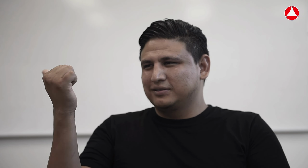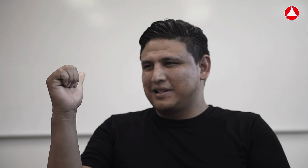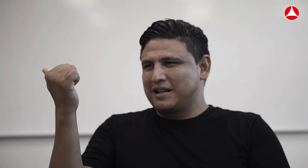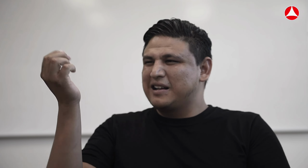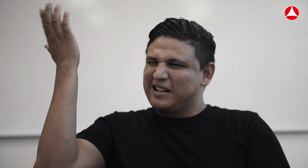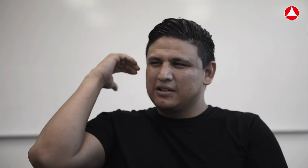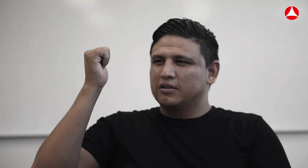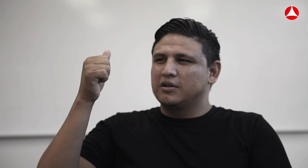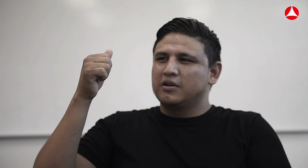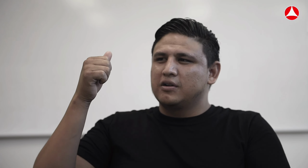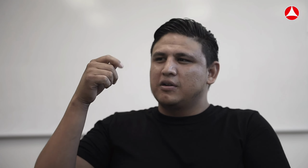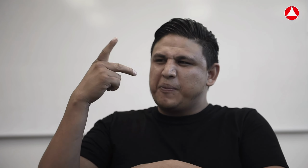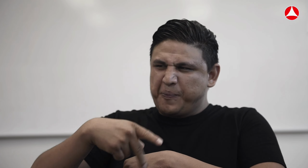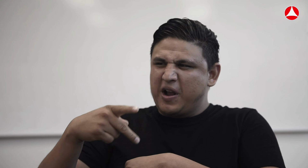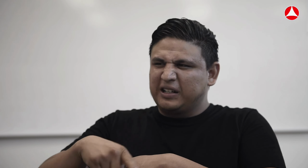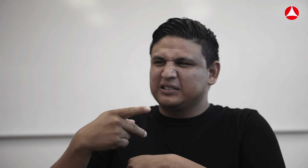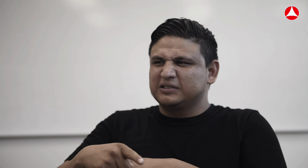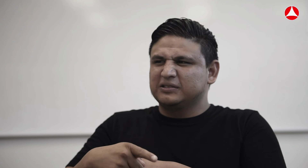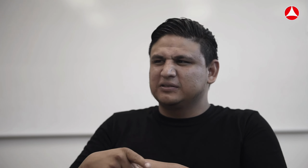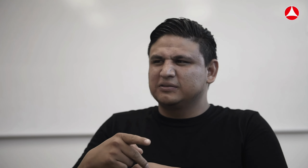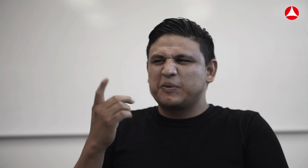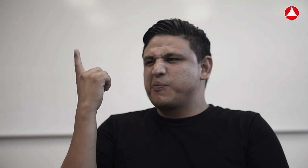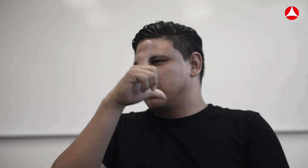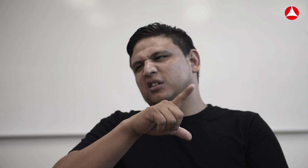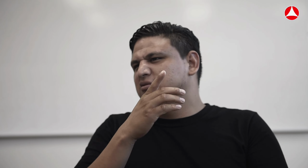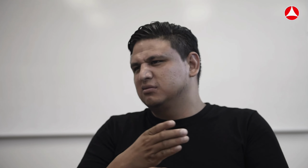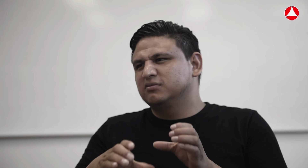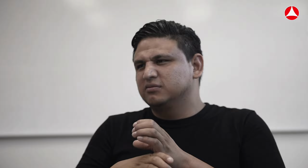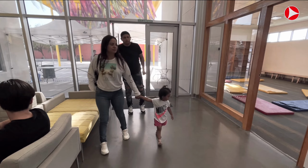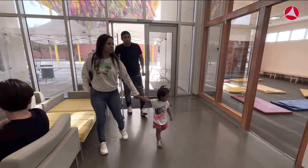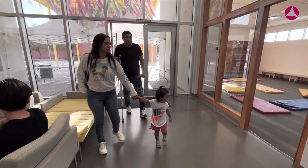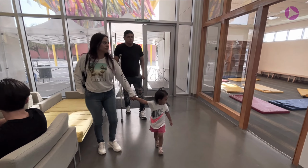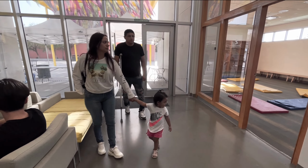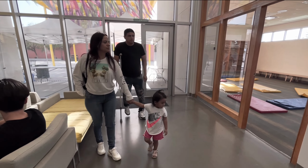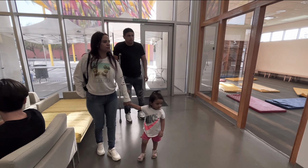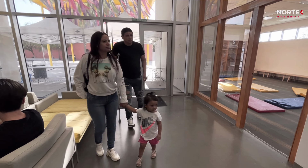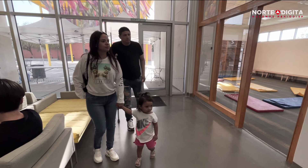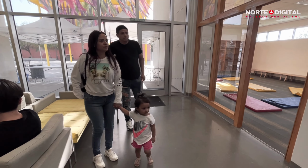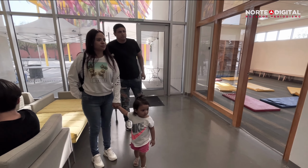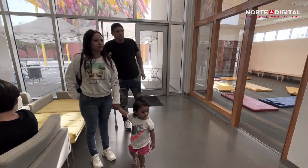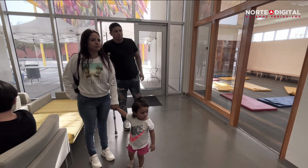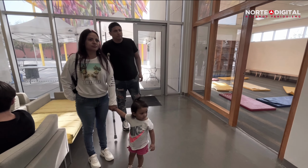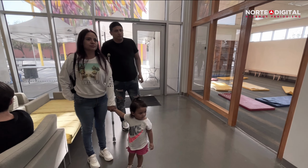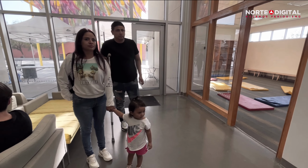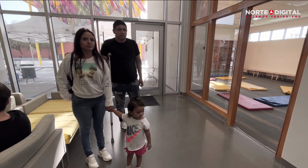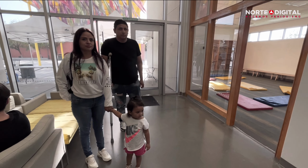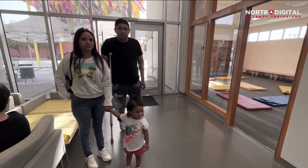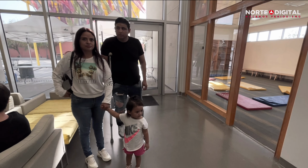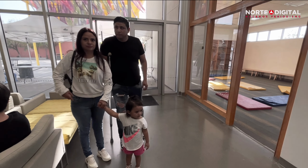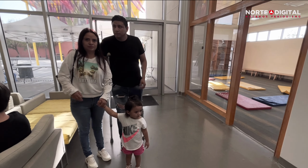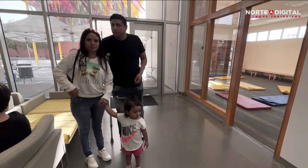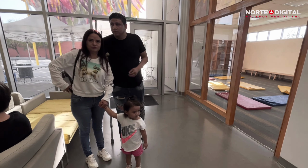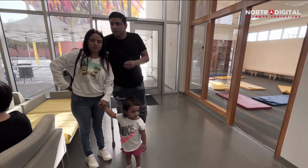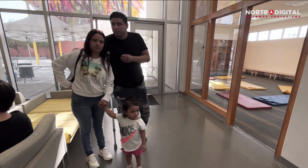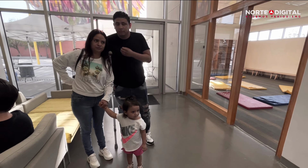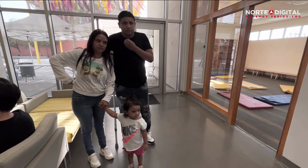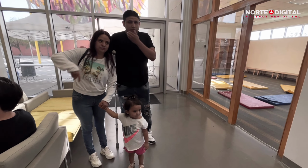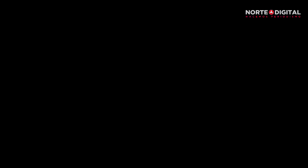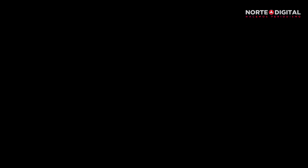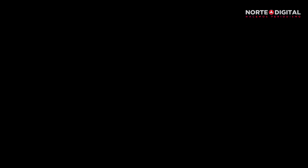El dolor es mucho, pero agradece la oportunidad de seguir viviendo, de permanecer al lado de su familia.